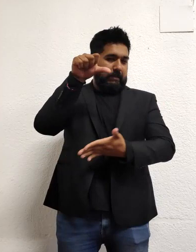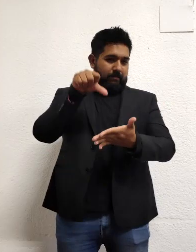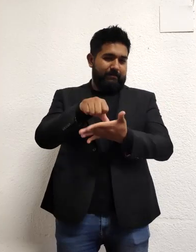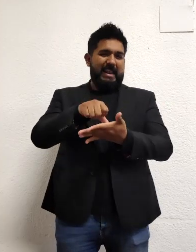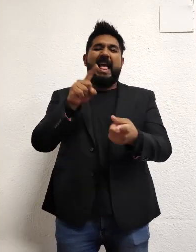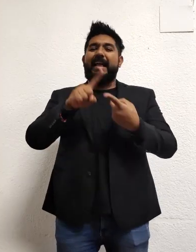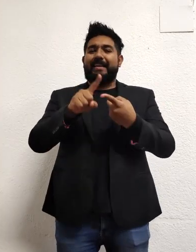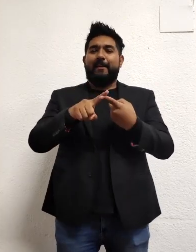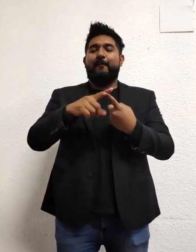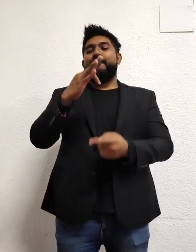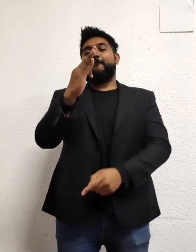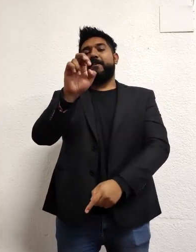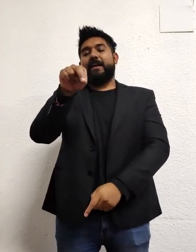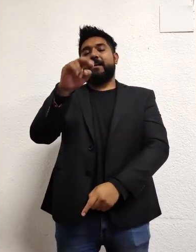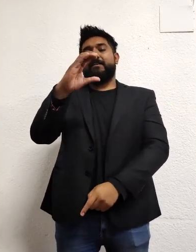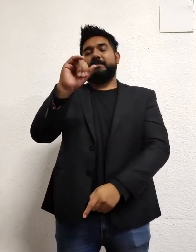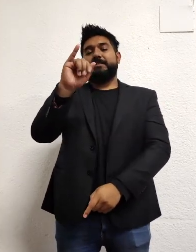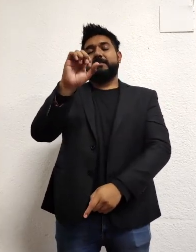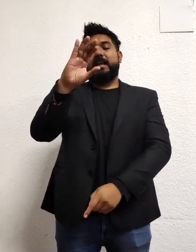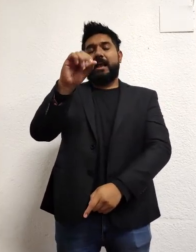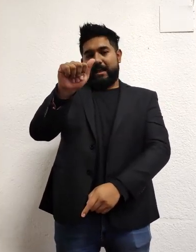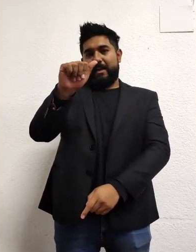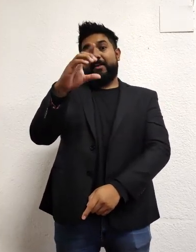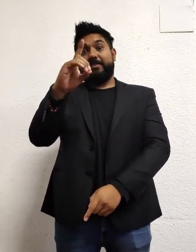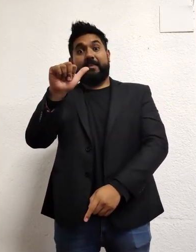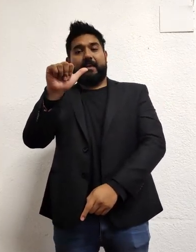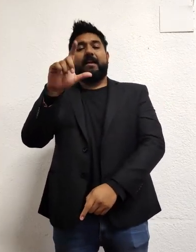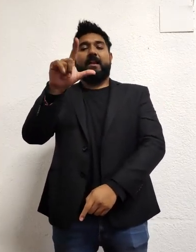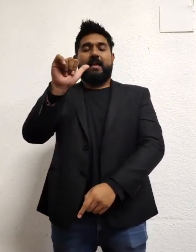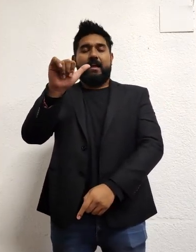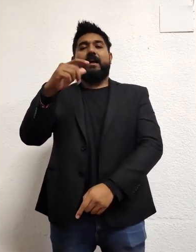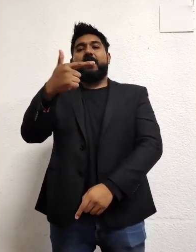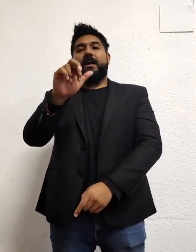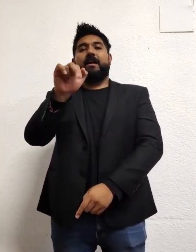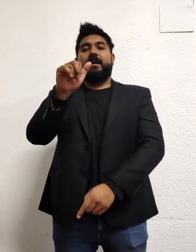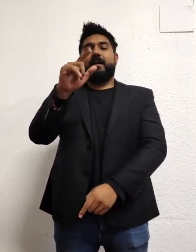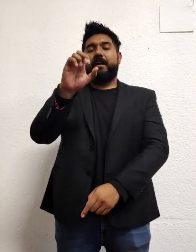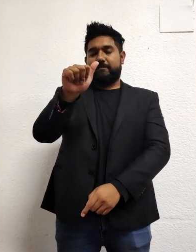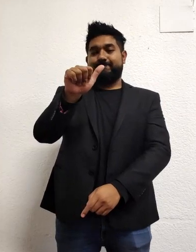está dedicado a Francisca de la Gándara, potosina que nació en